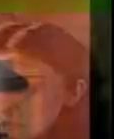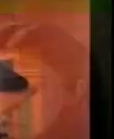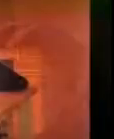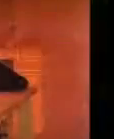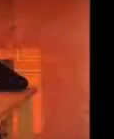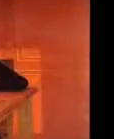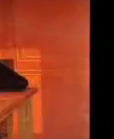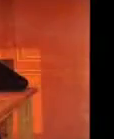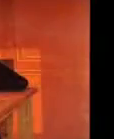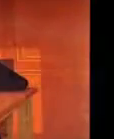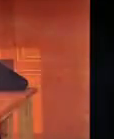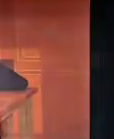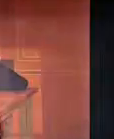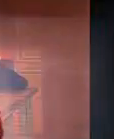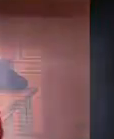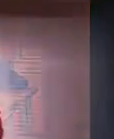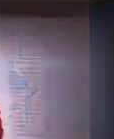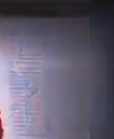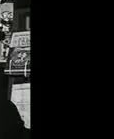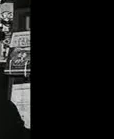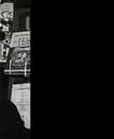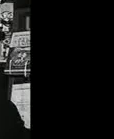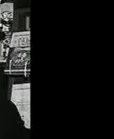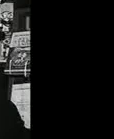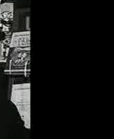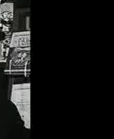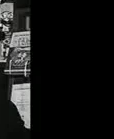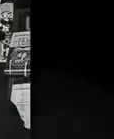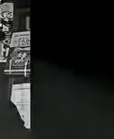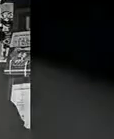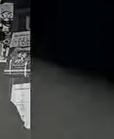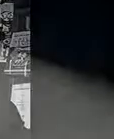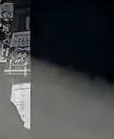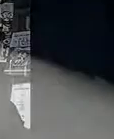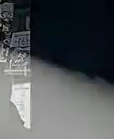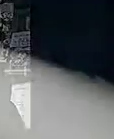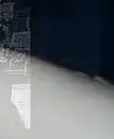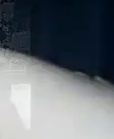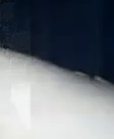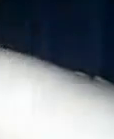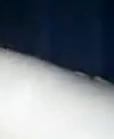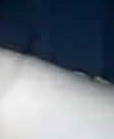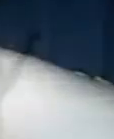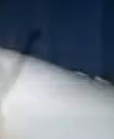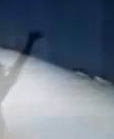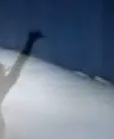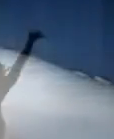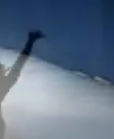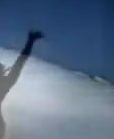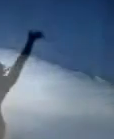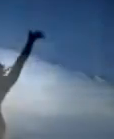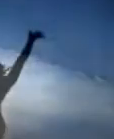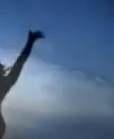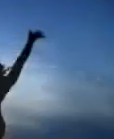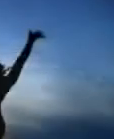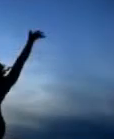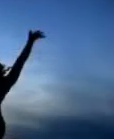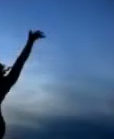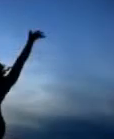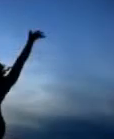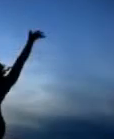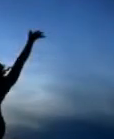cores como camaleões. Gosto do pessoa na pessoa, da rosa no rosa. E sei que a poesia está para a